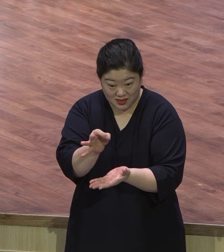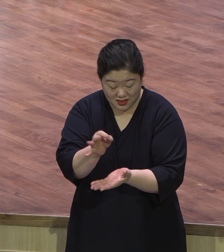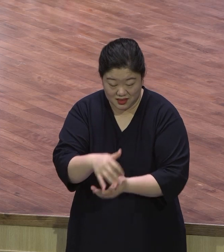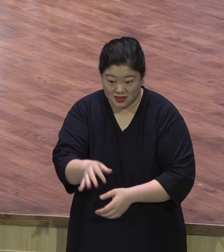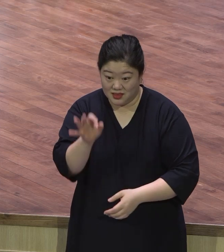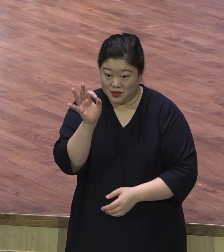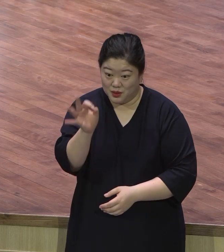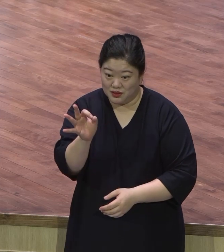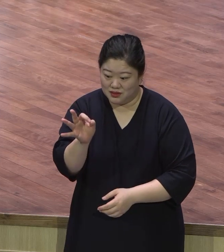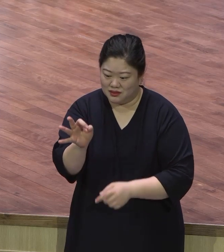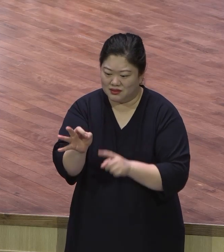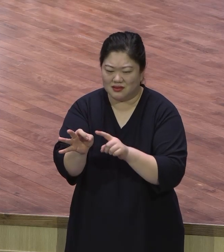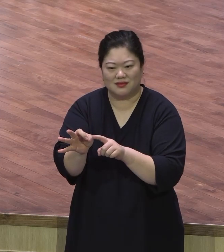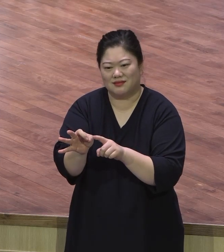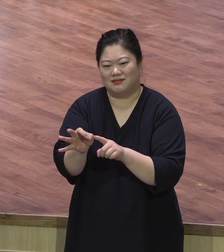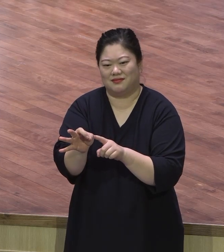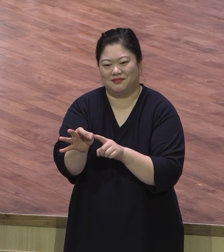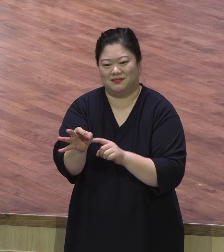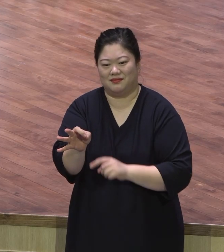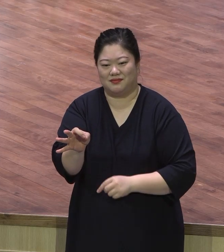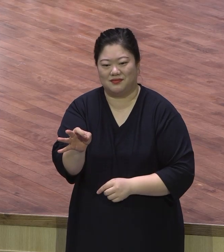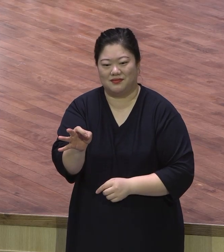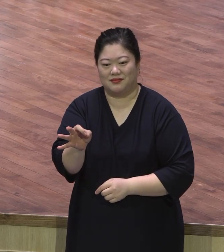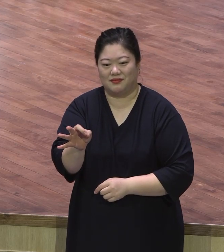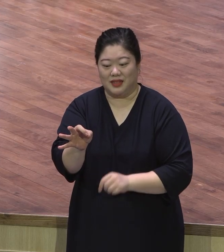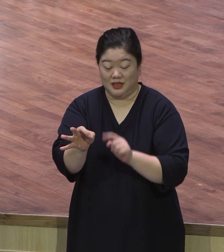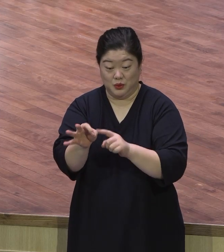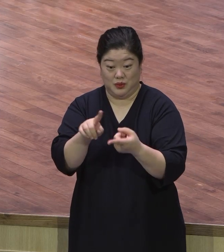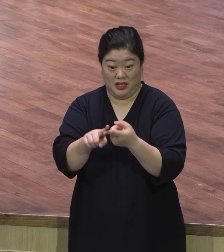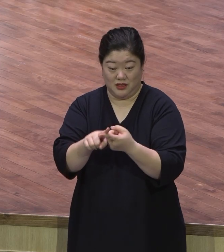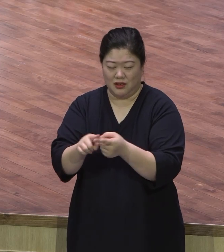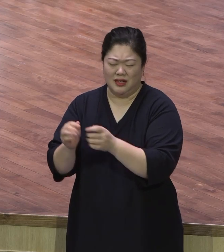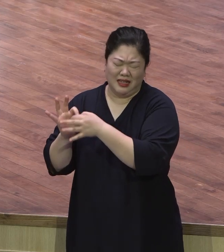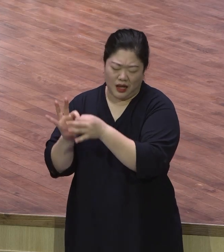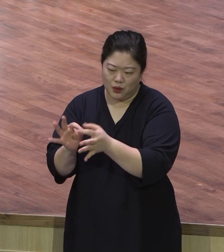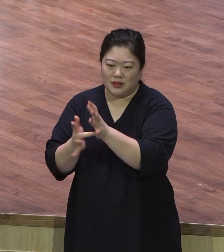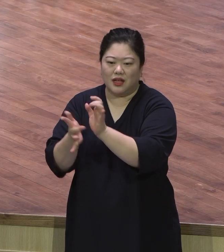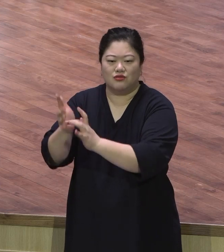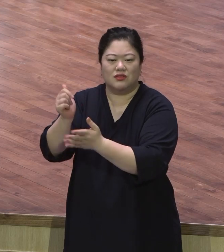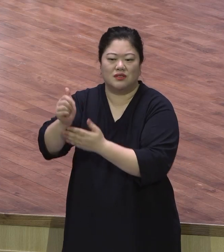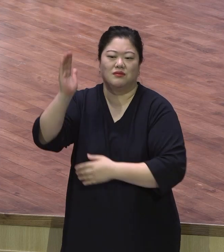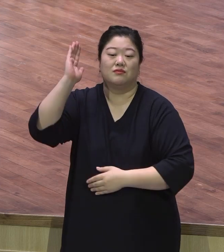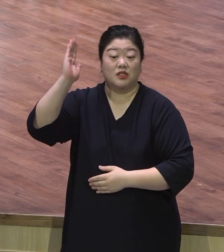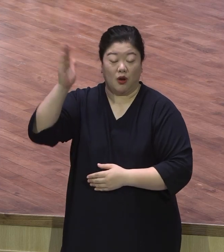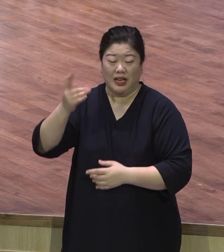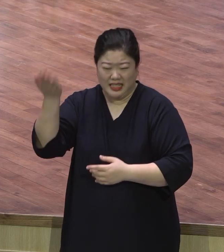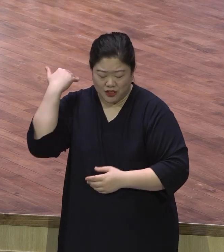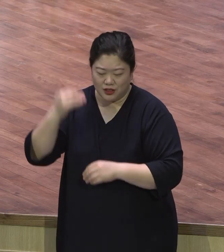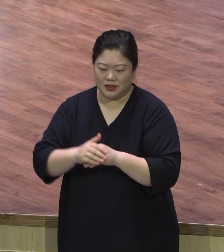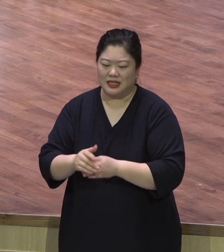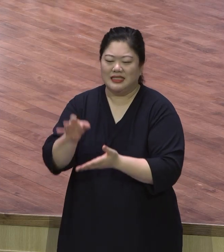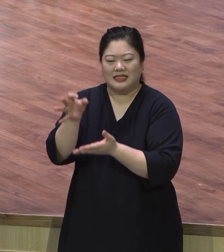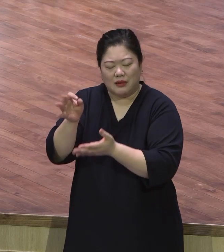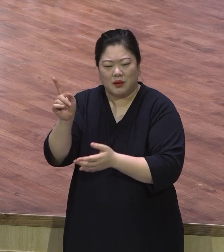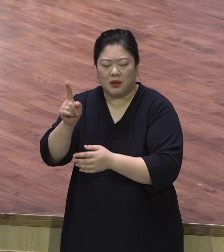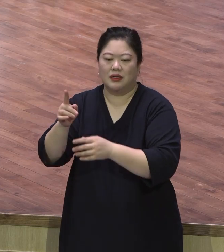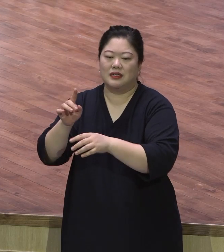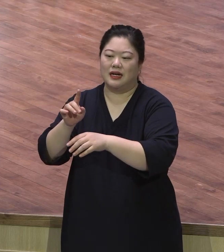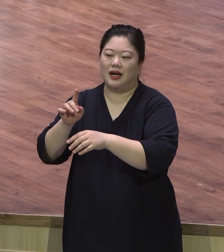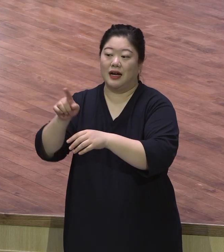예수님께서 계속 포괄적인 말씀을 보물 보물 하다가 24절에